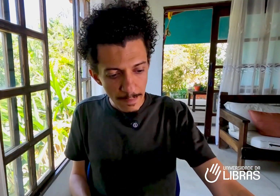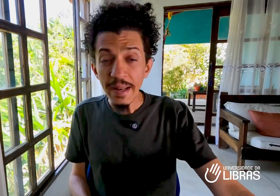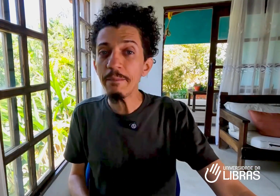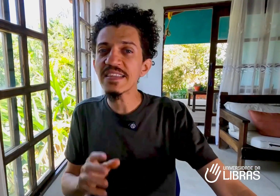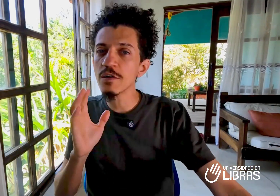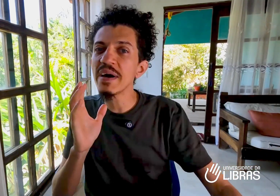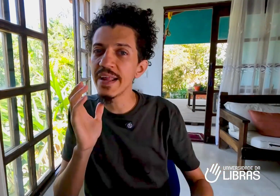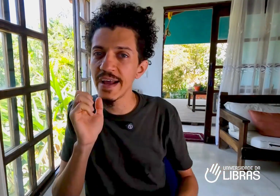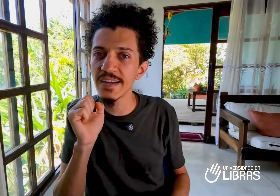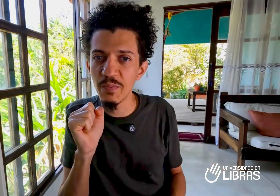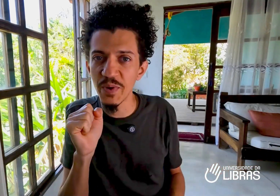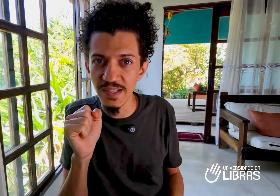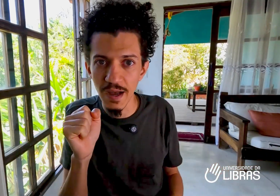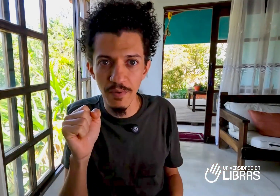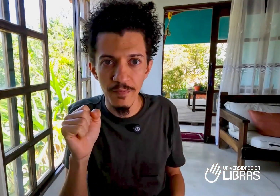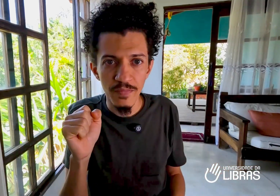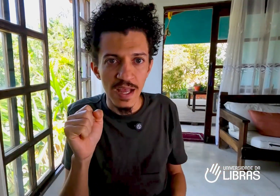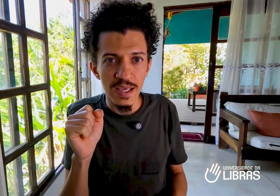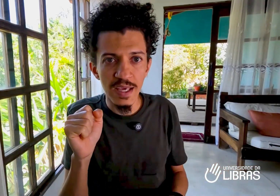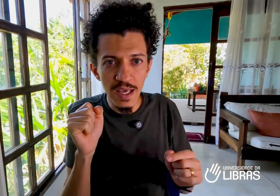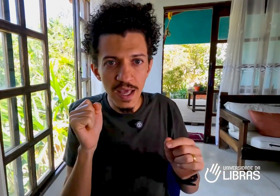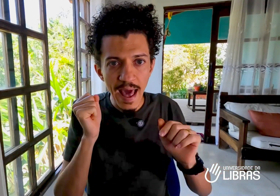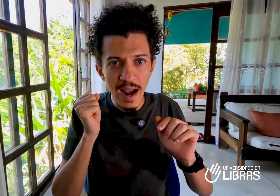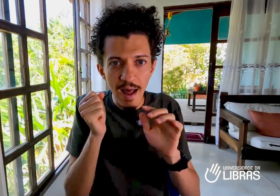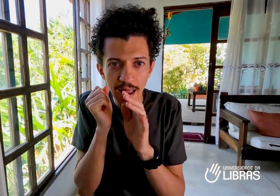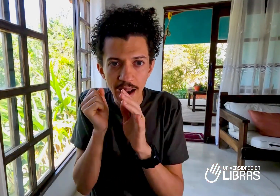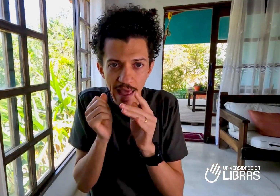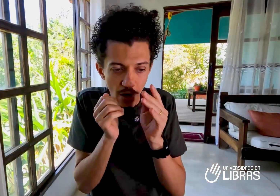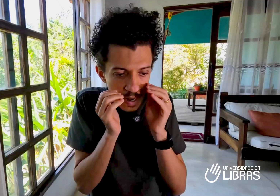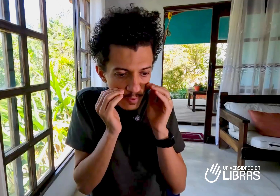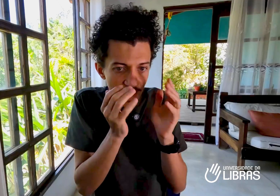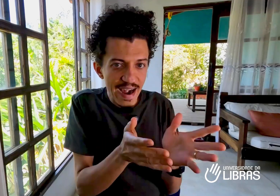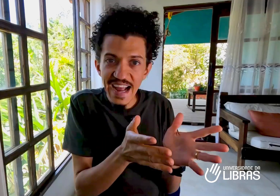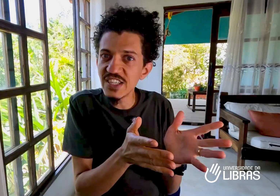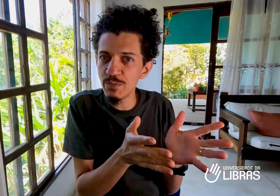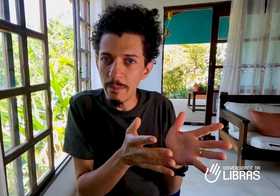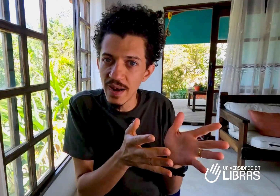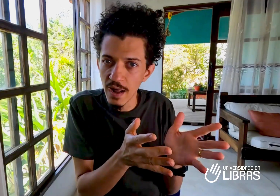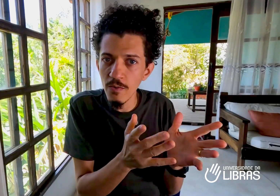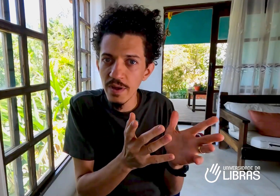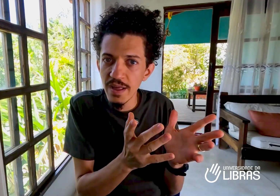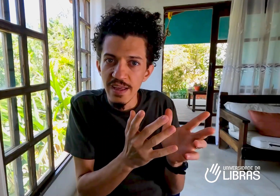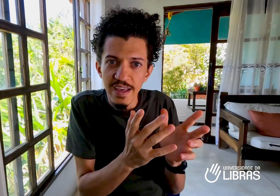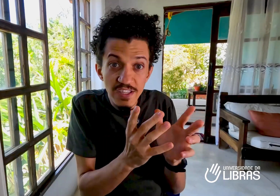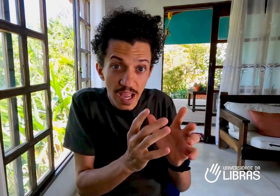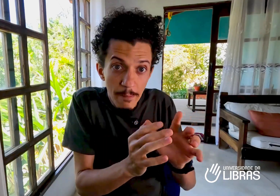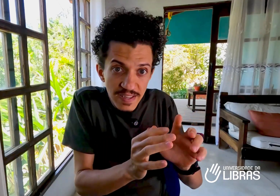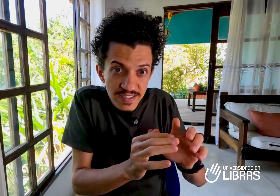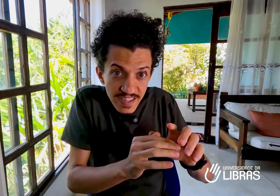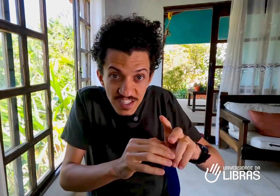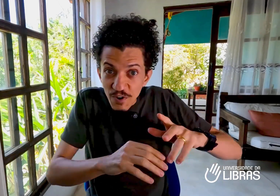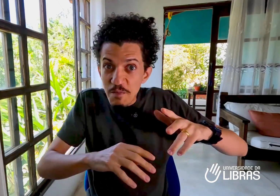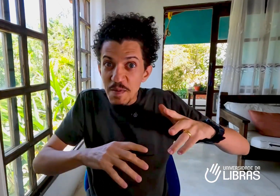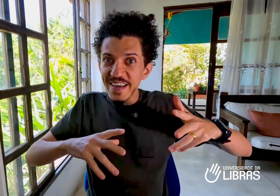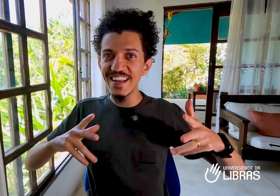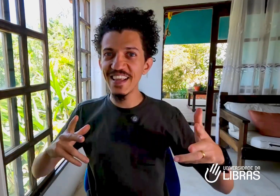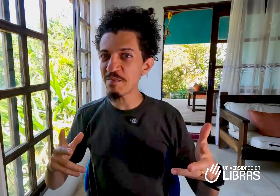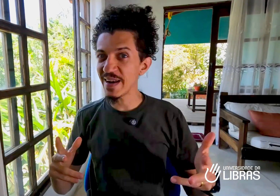Pare e pensa numa criança, por exemplo, que ela olha para uma caixa de papelão e de repente transforma aquilo ali numa